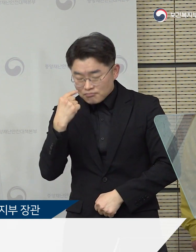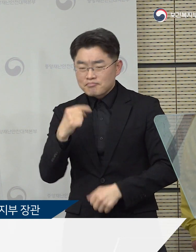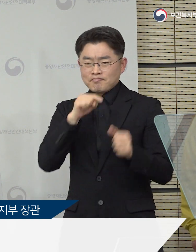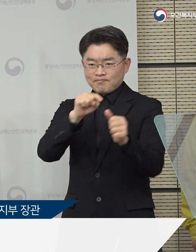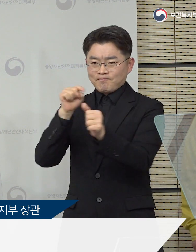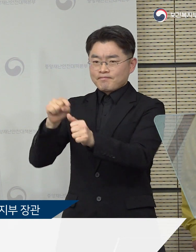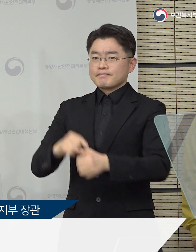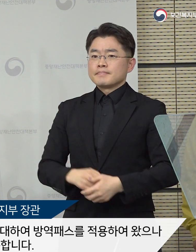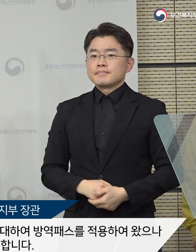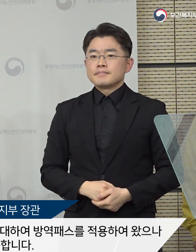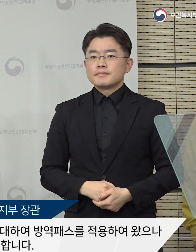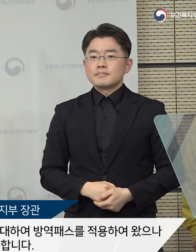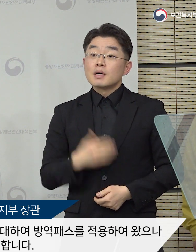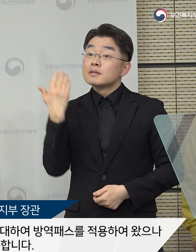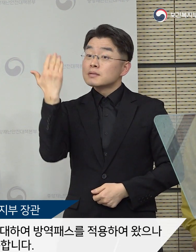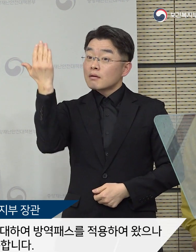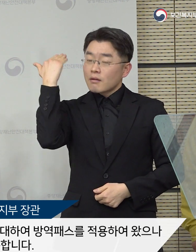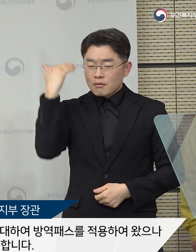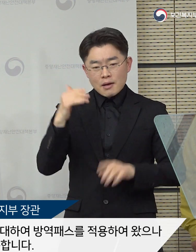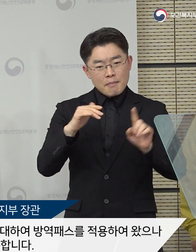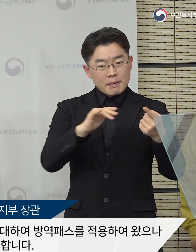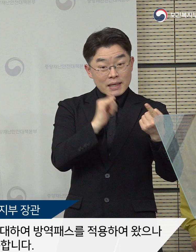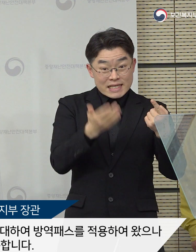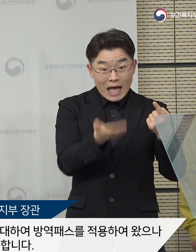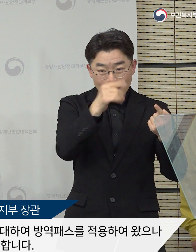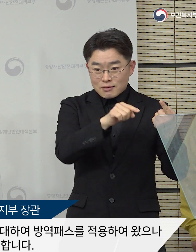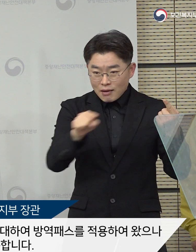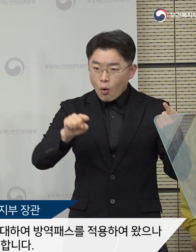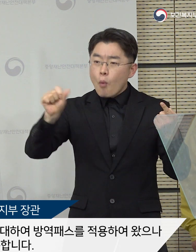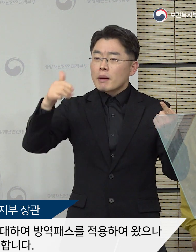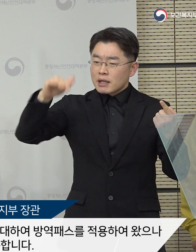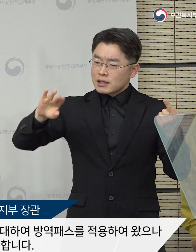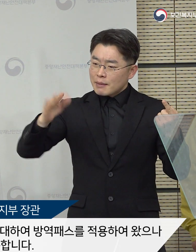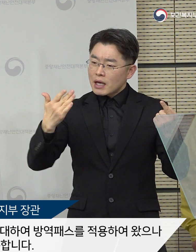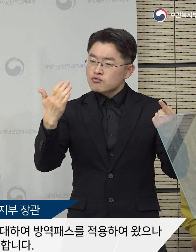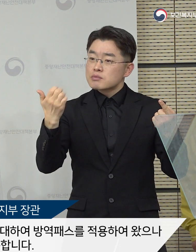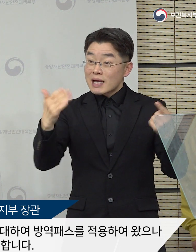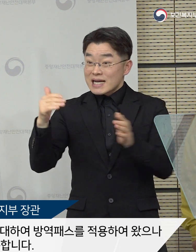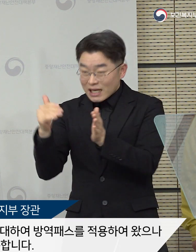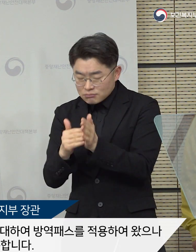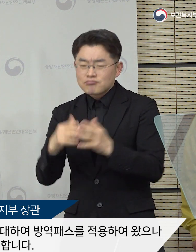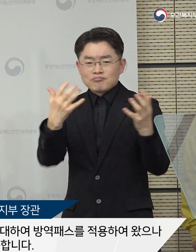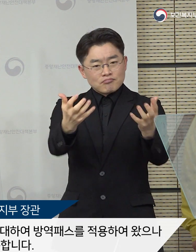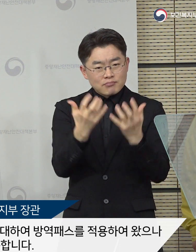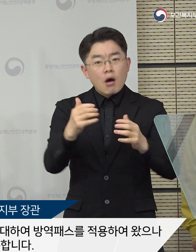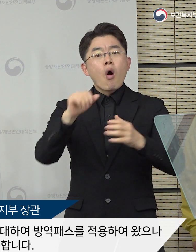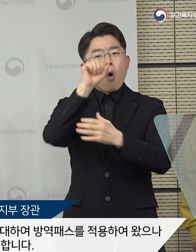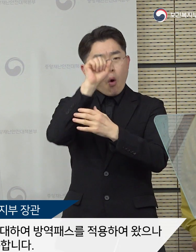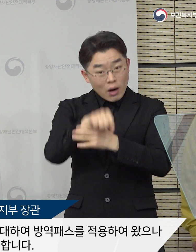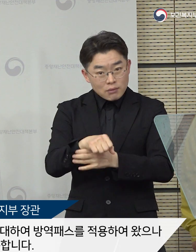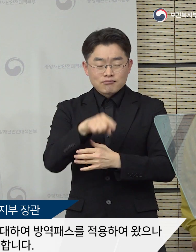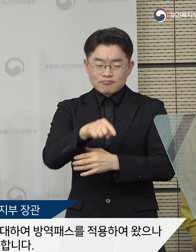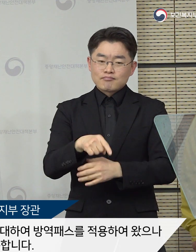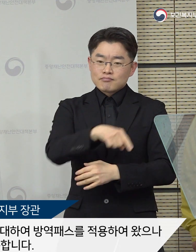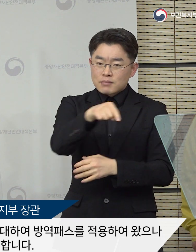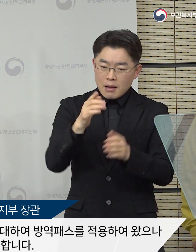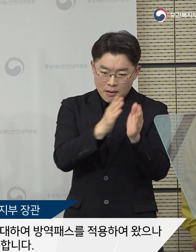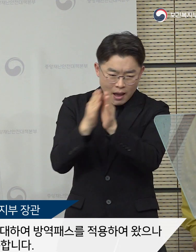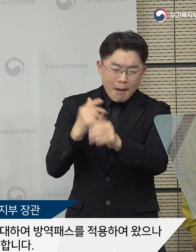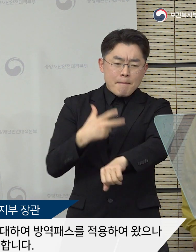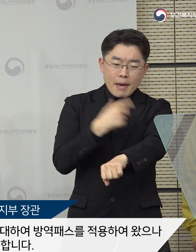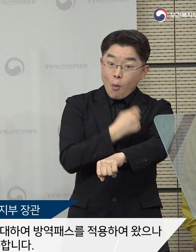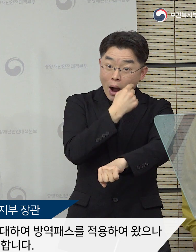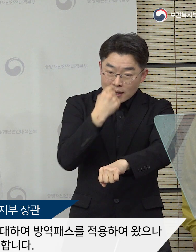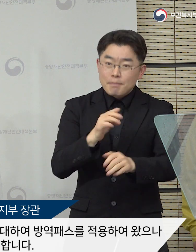확대합니다. 종전 100명 이상 499명 미만의 행사, 집회에 대하여 방역 패스를 적용하여